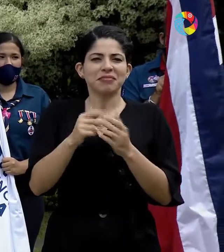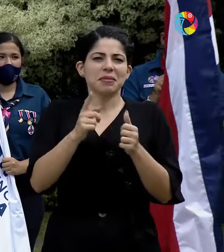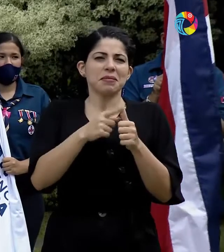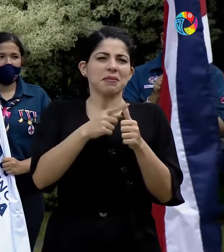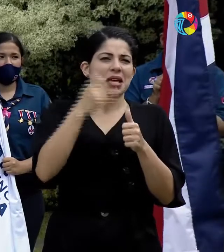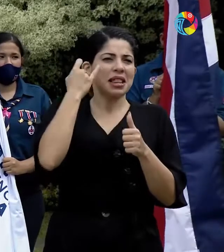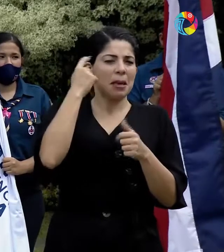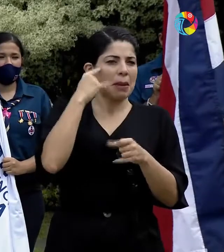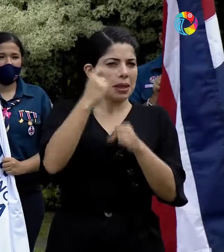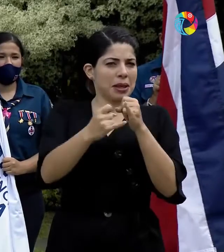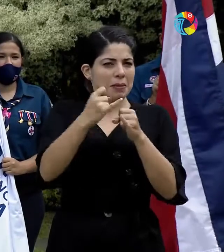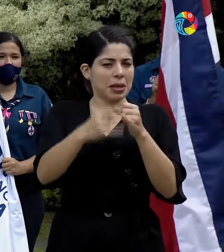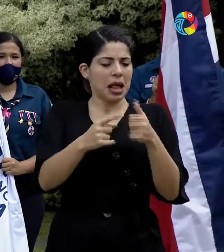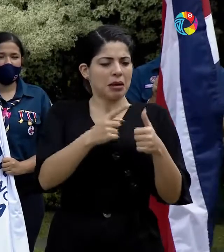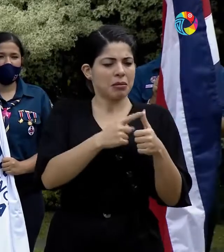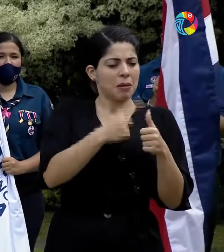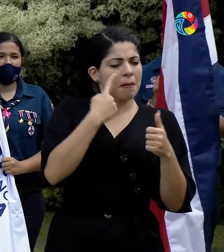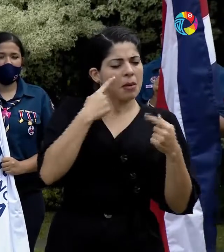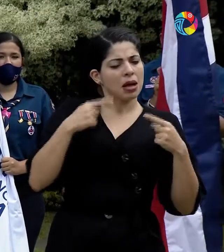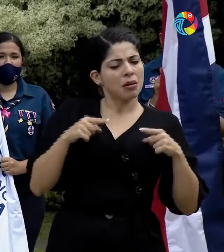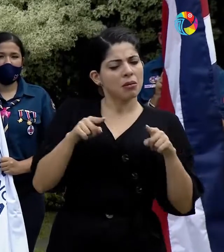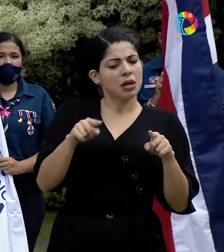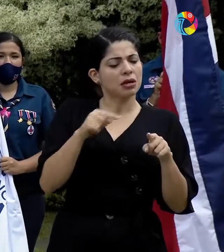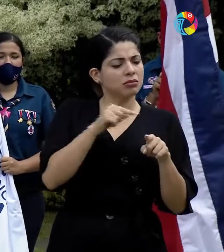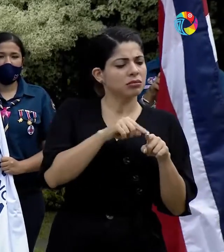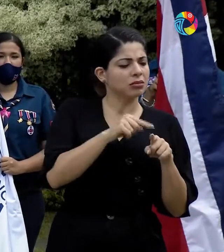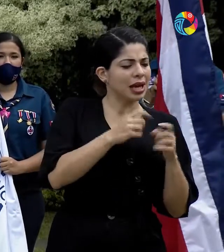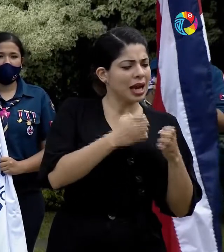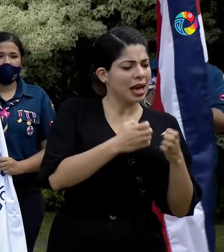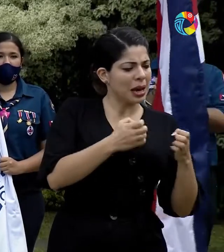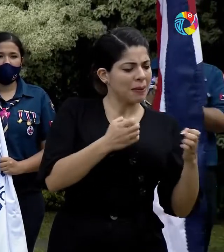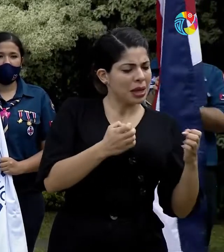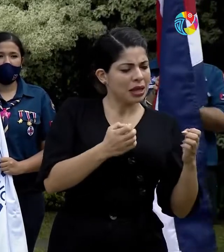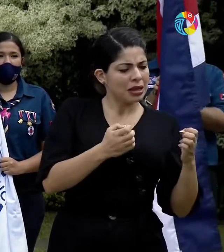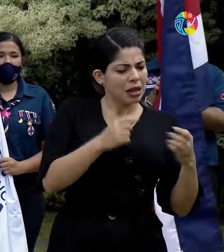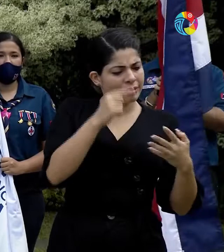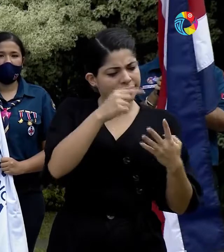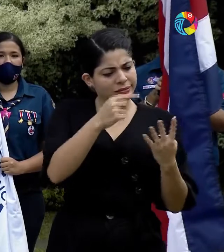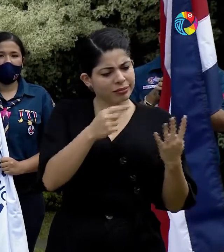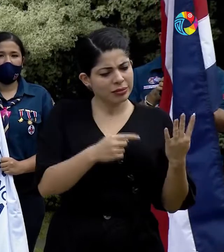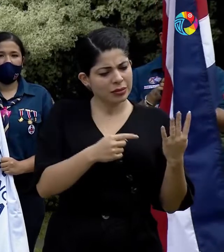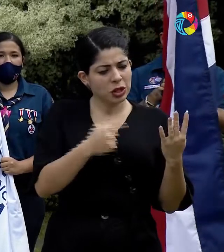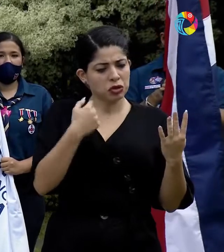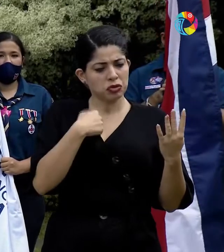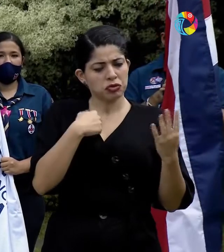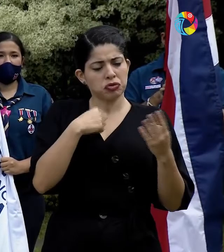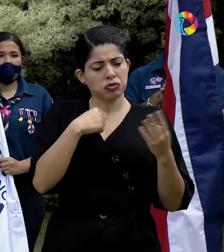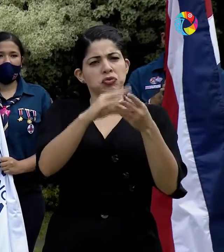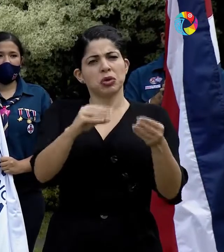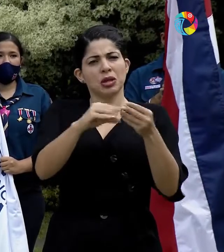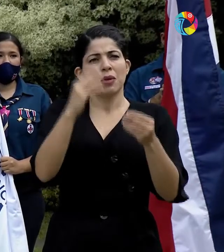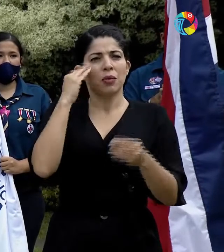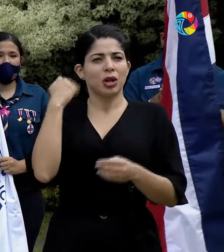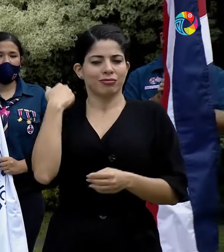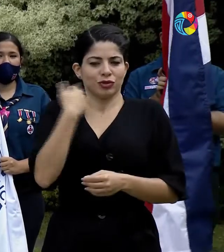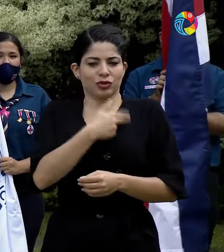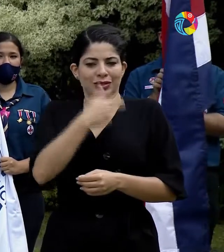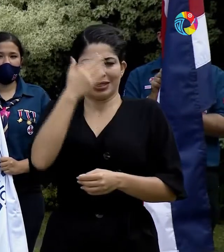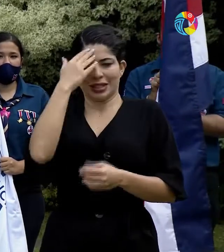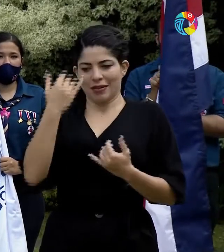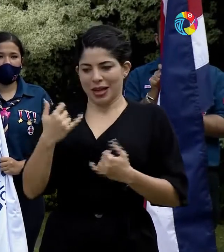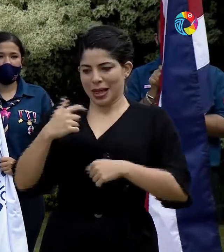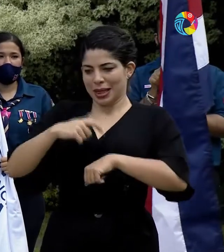primera, pensando en este paralelismo de los instrumentos, y traigo a colación esto porque sabemos todos lo presionados que estamos en el